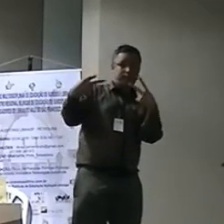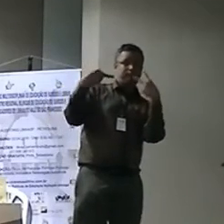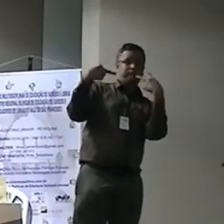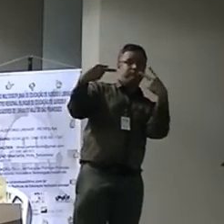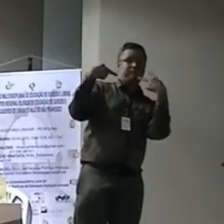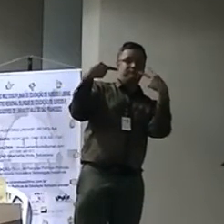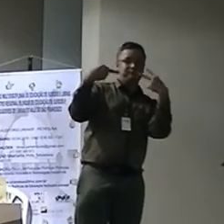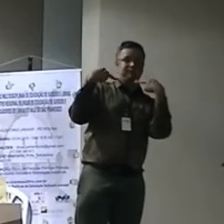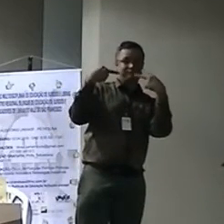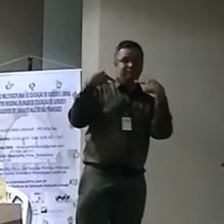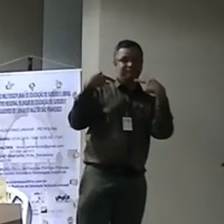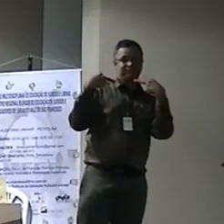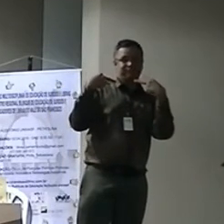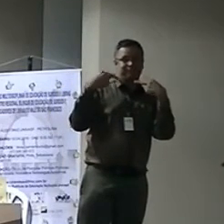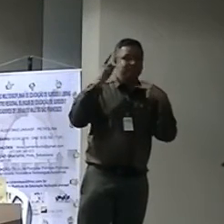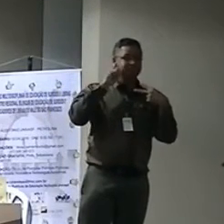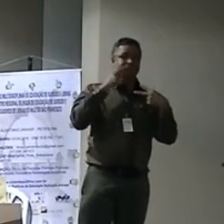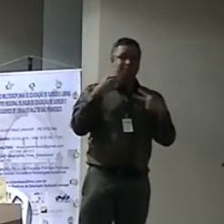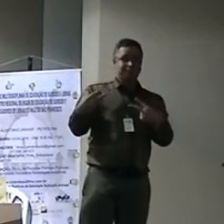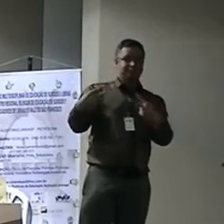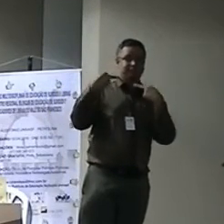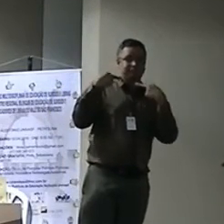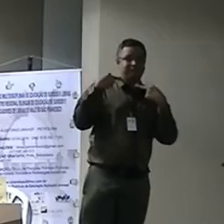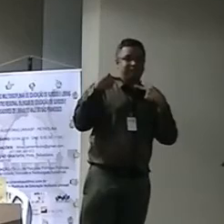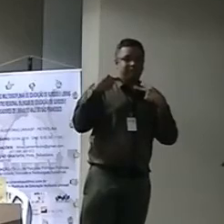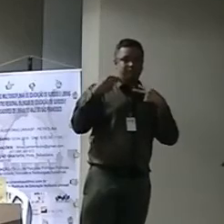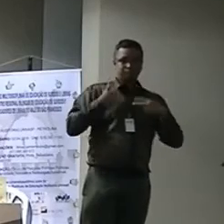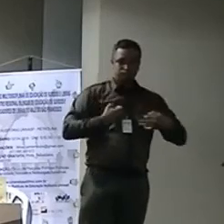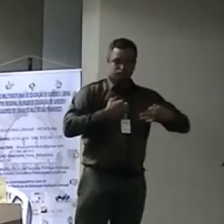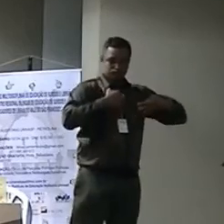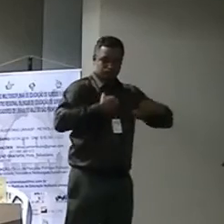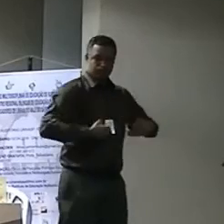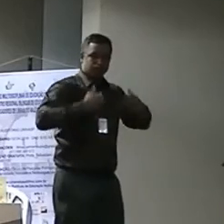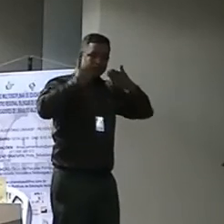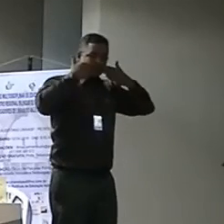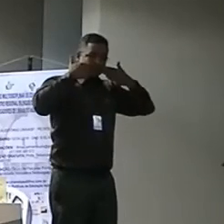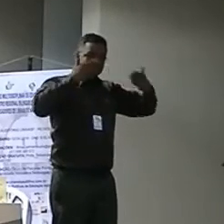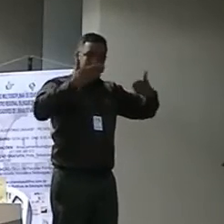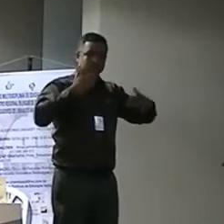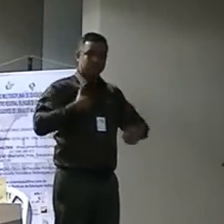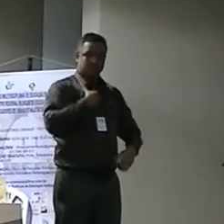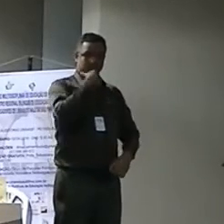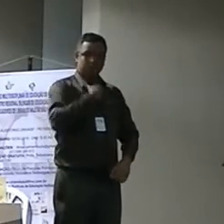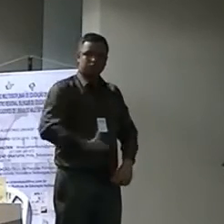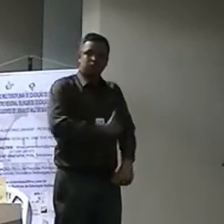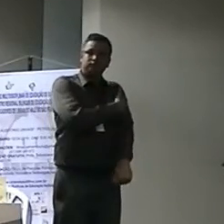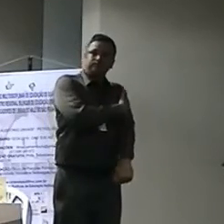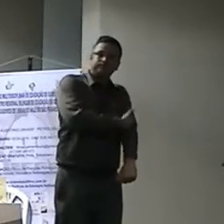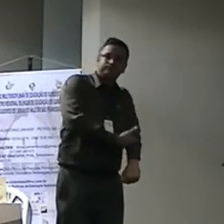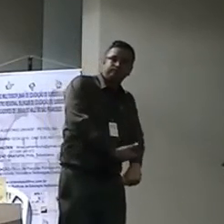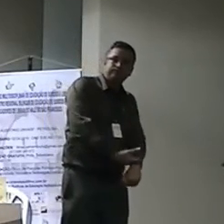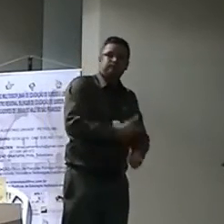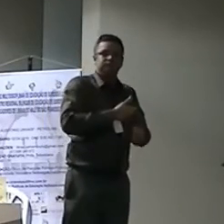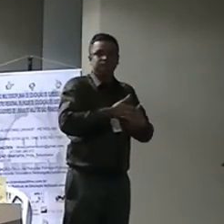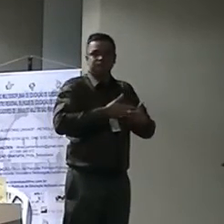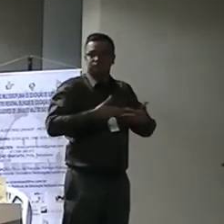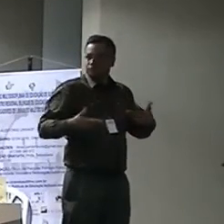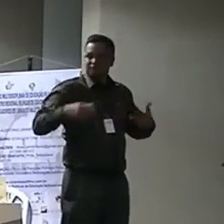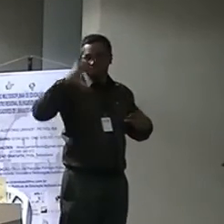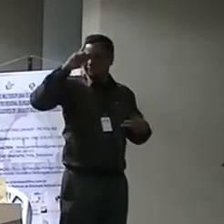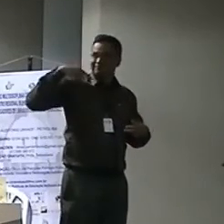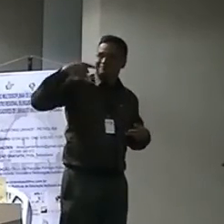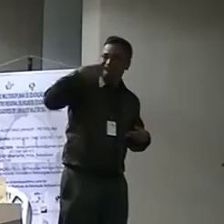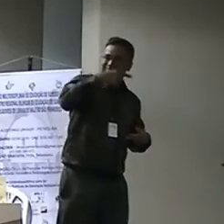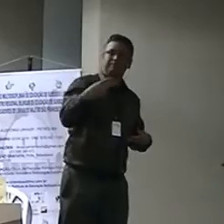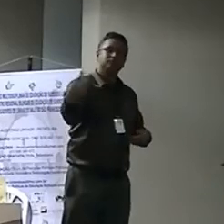exemplo, né? O que eles creem, como eles agem, as questões das condutas típicas, né, do nosso dia a dia, e isso